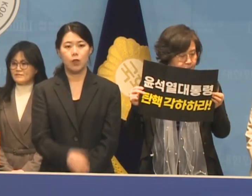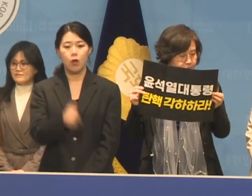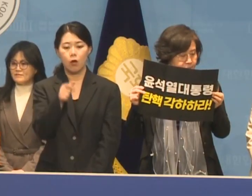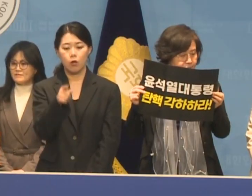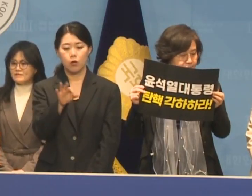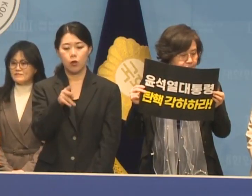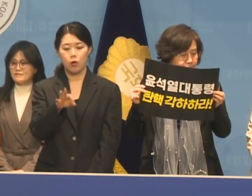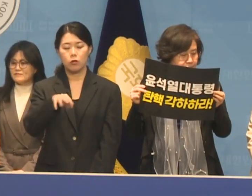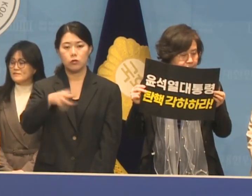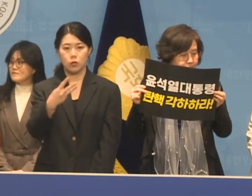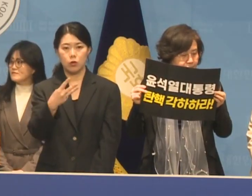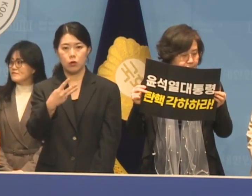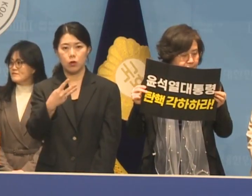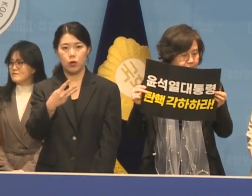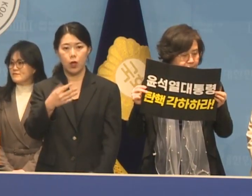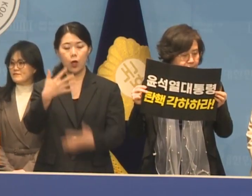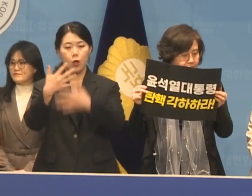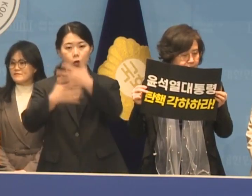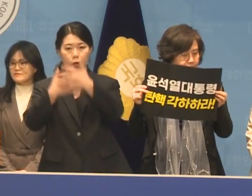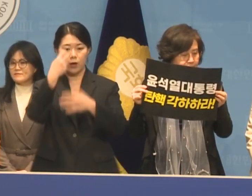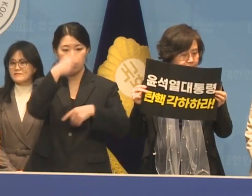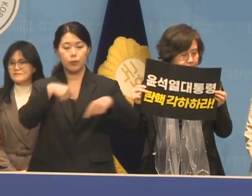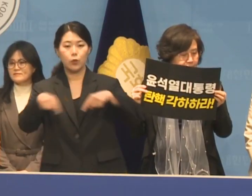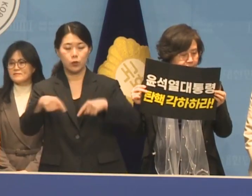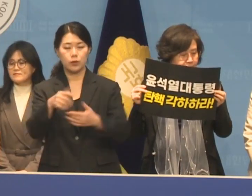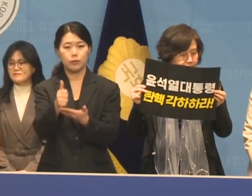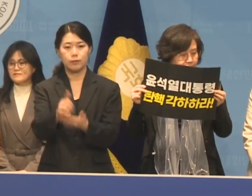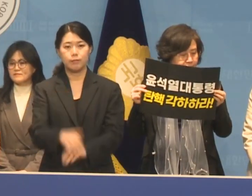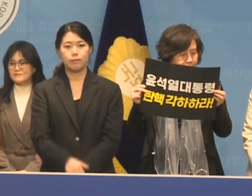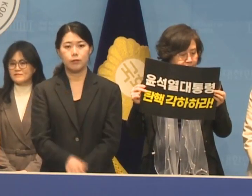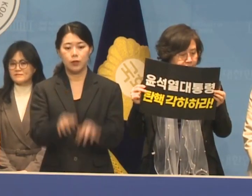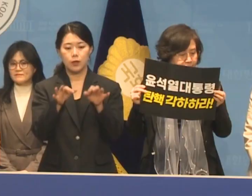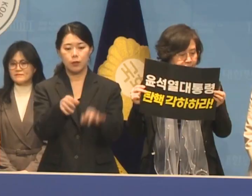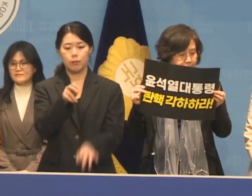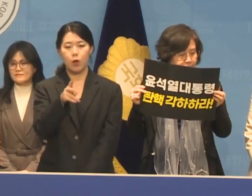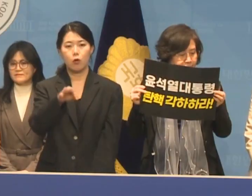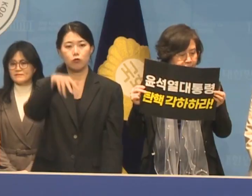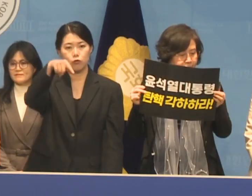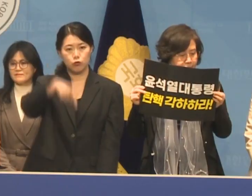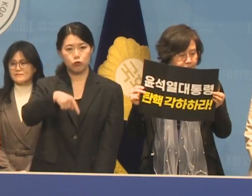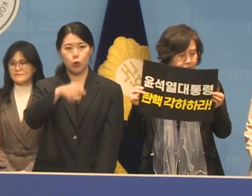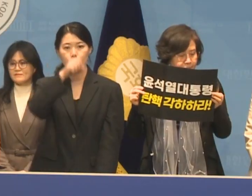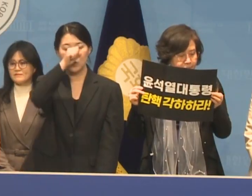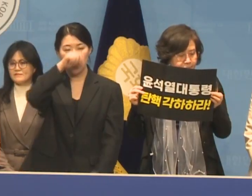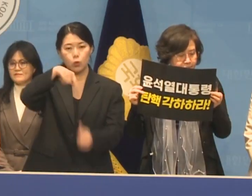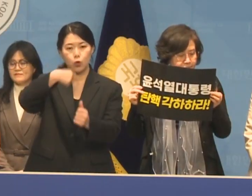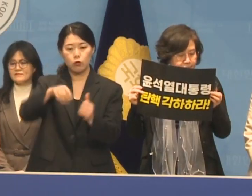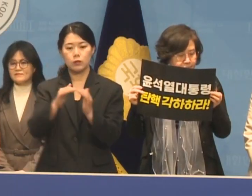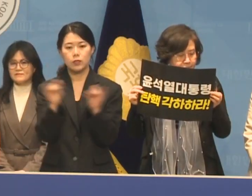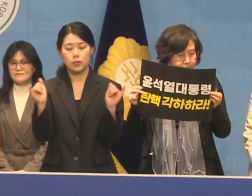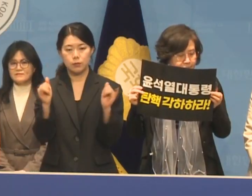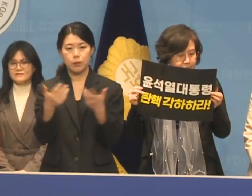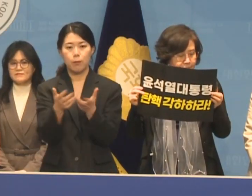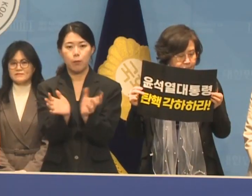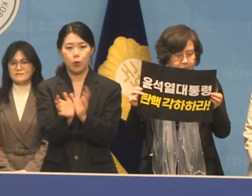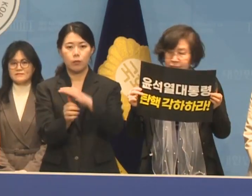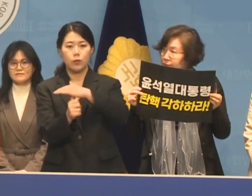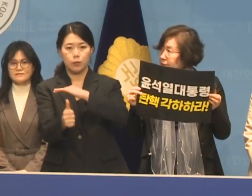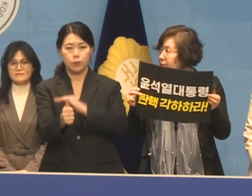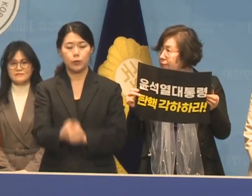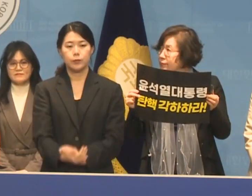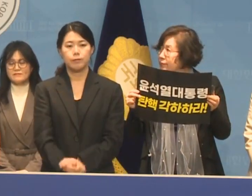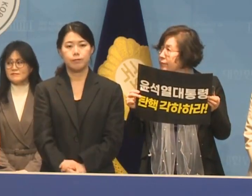허영철 영화 도토리 감독님, 네. 그리고 김명주 좋은교육 시민모임